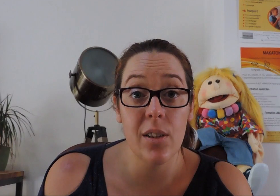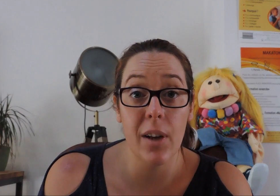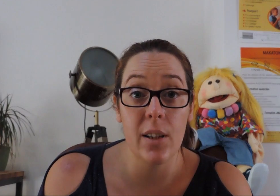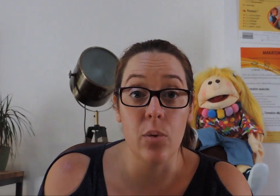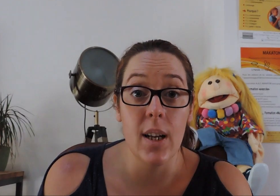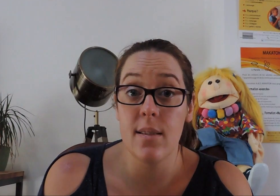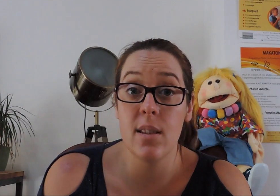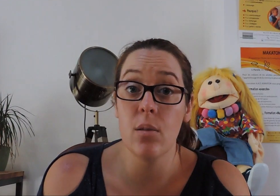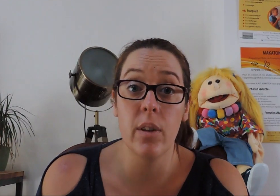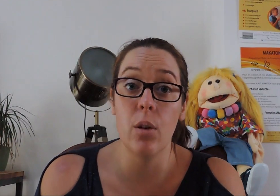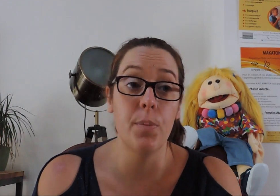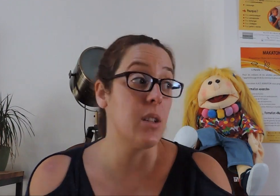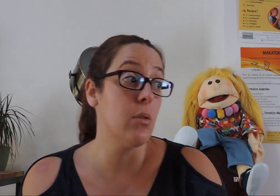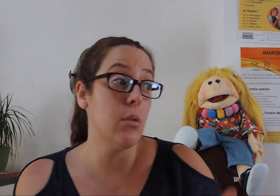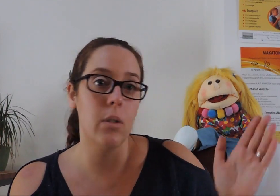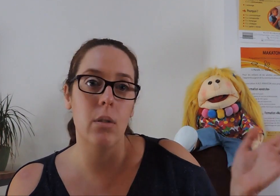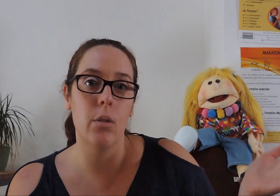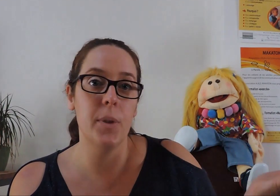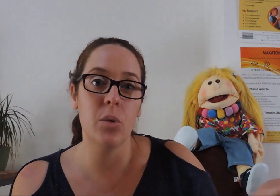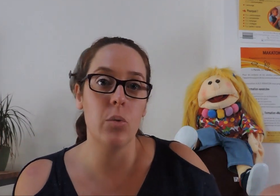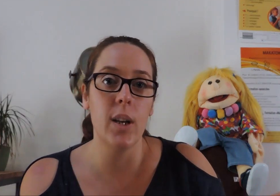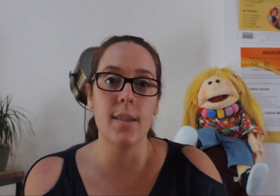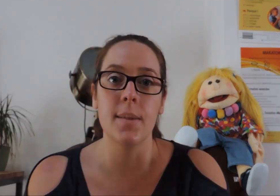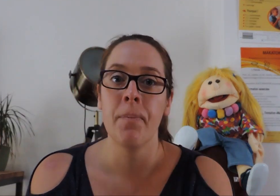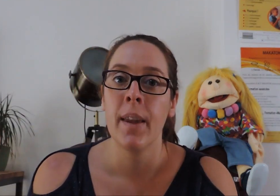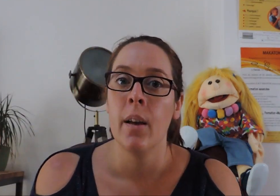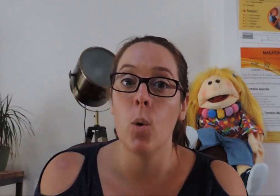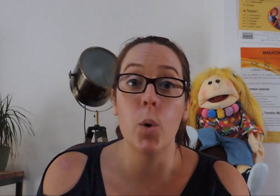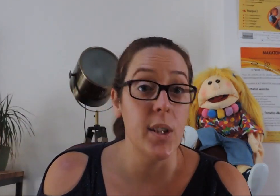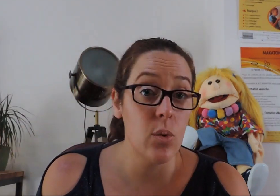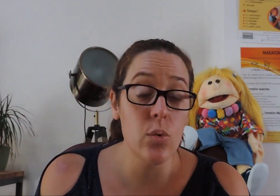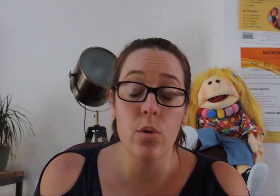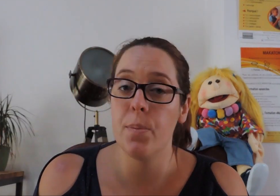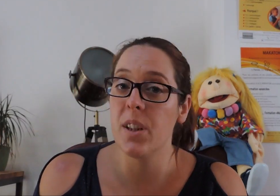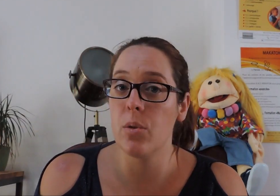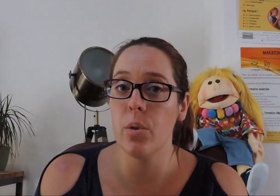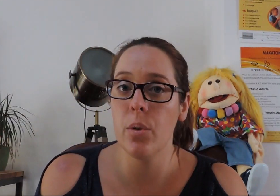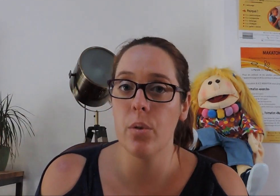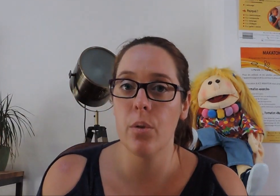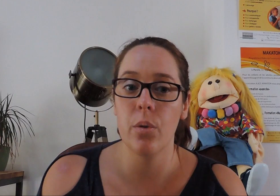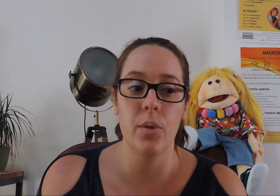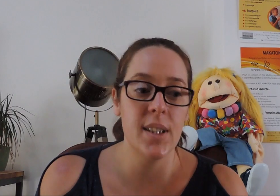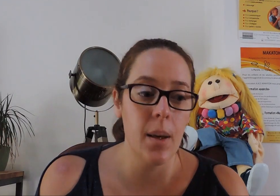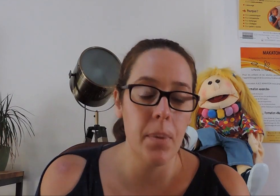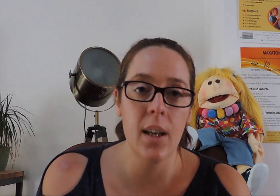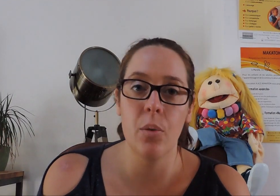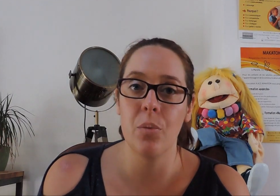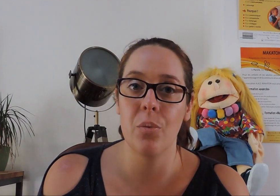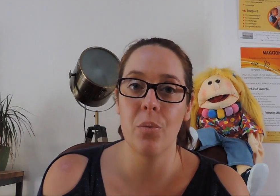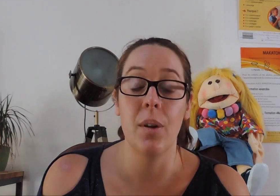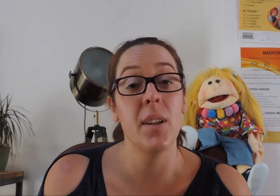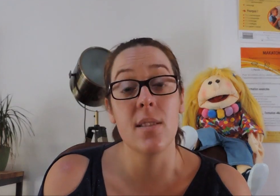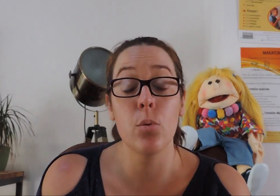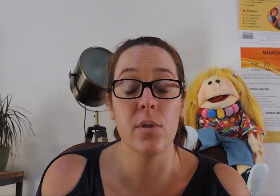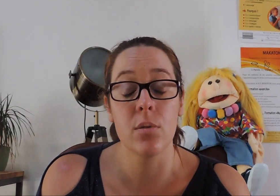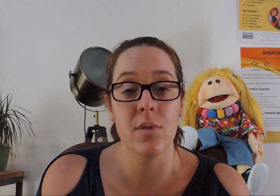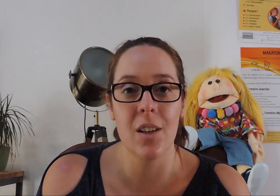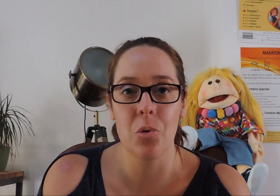diriger vers les toilettes si on a le picto le picto toilette on connaît tous le picto handicapé on n pas d'excuses si on se garde